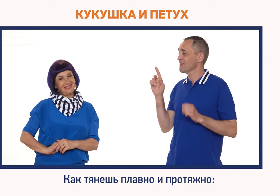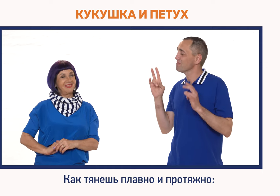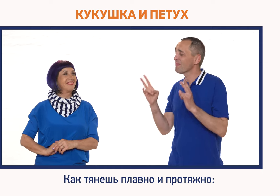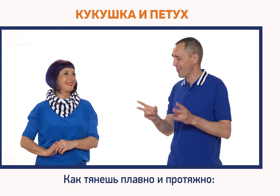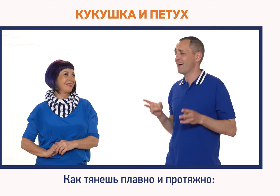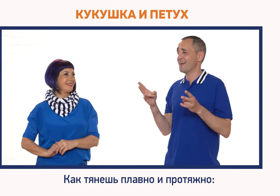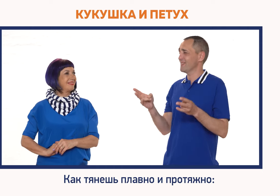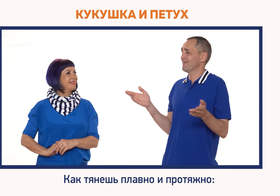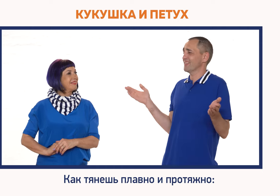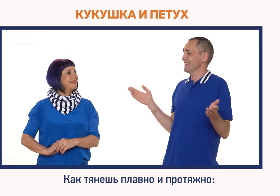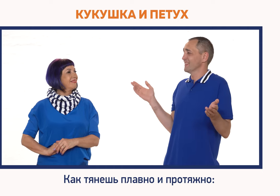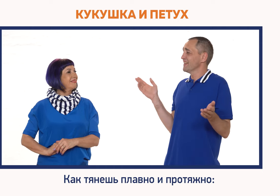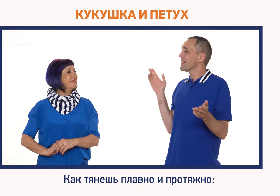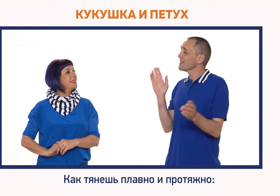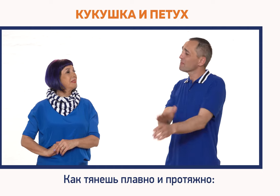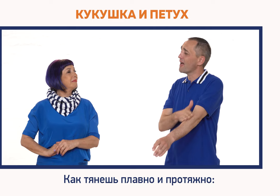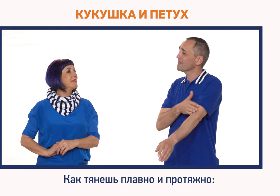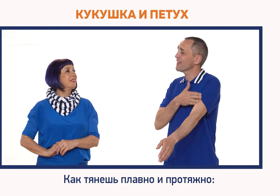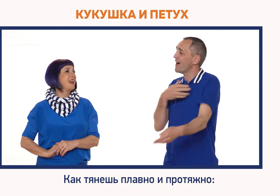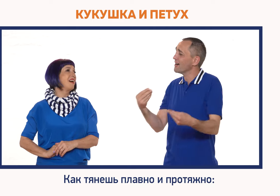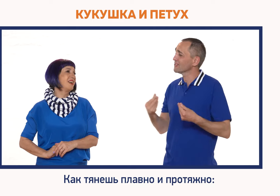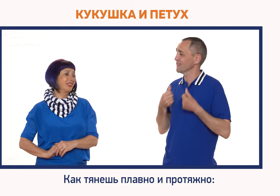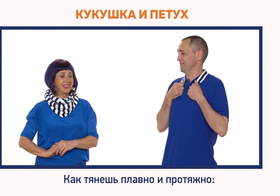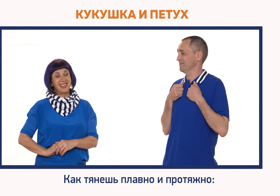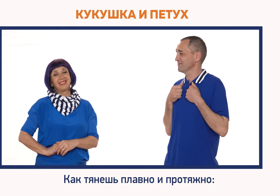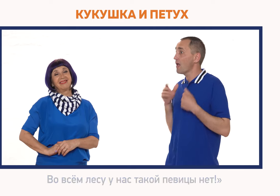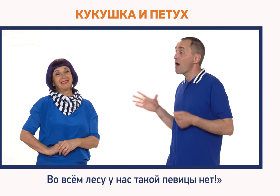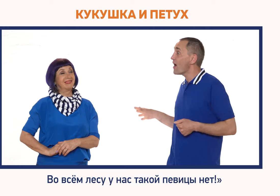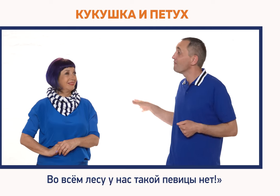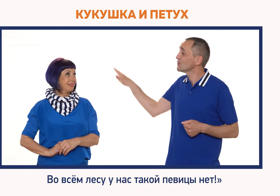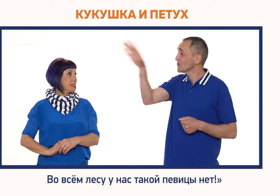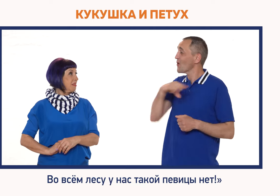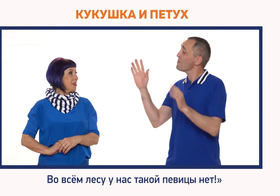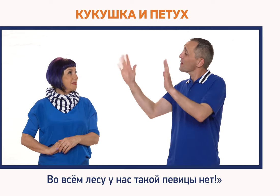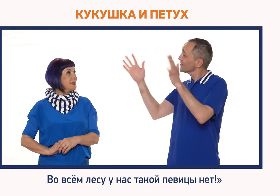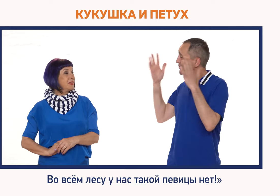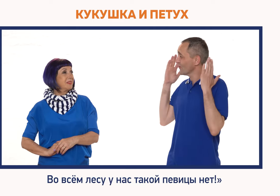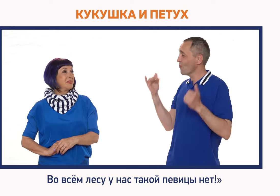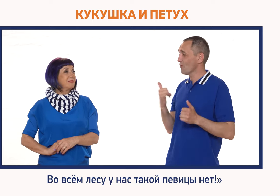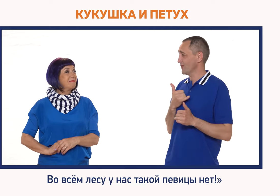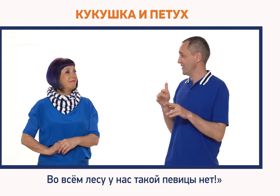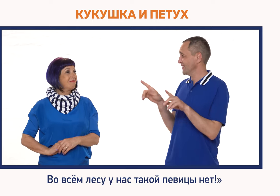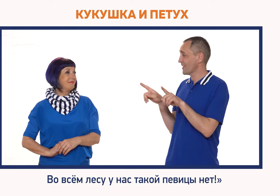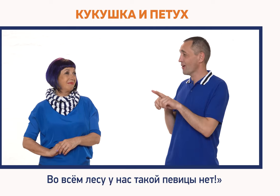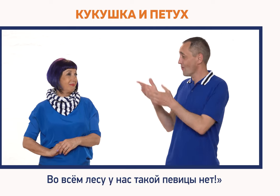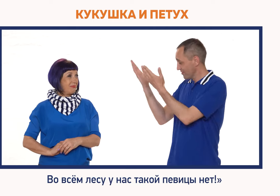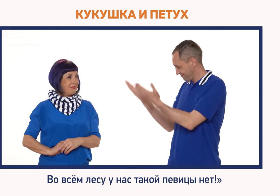тянешь плавно и протяжно. Во всем лесу у нас такой